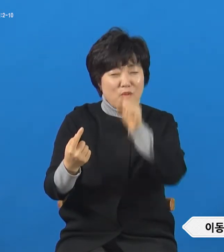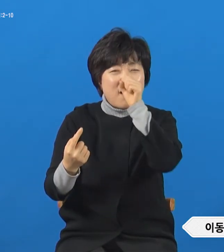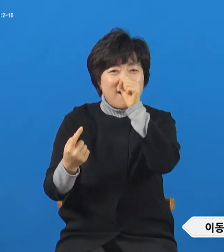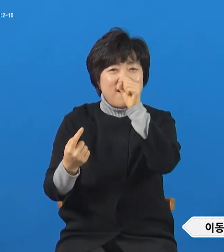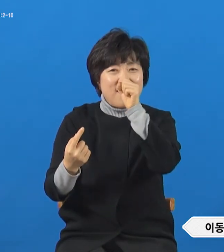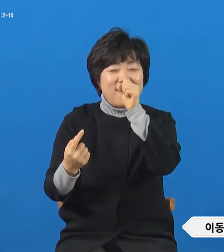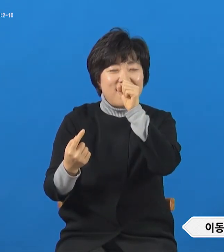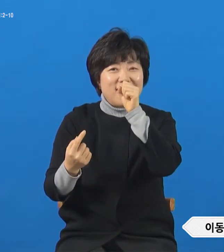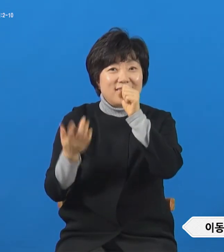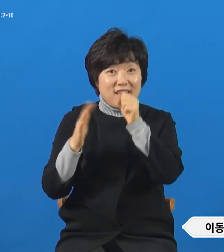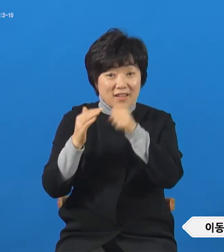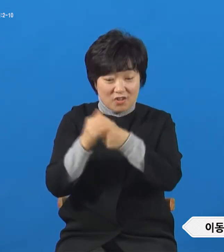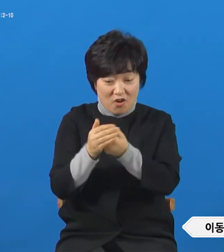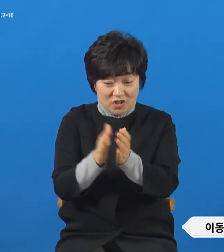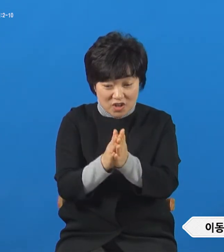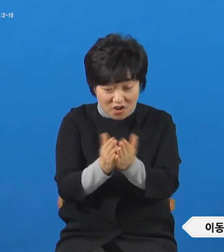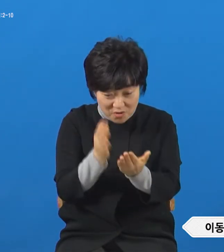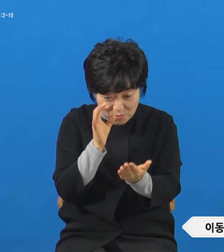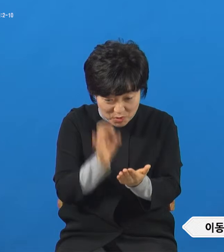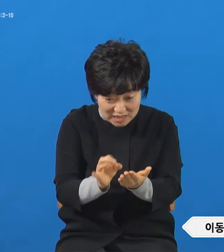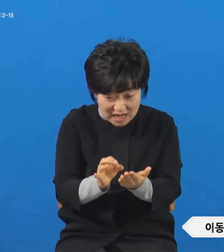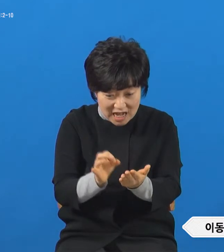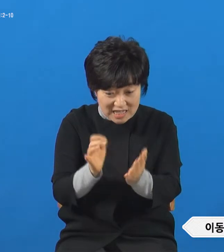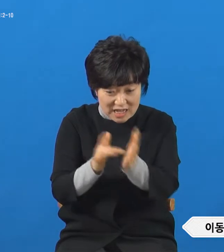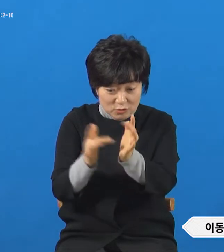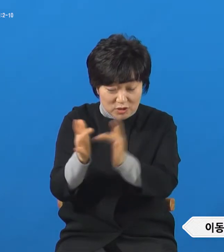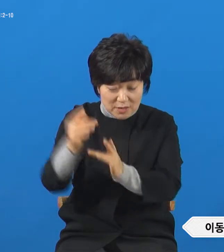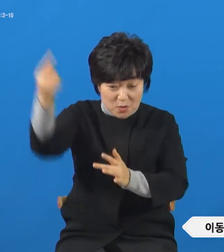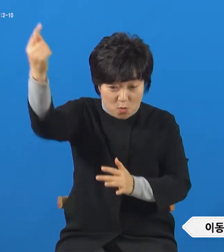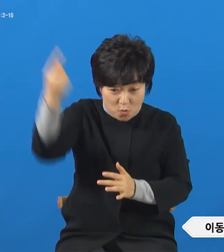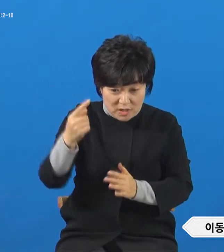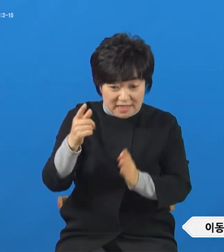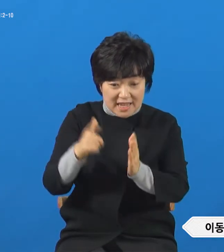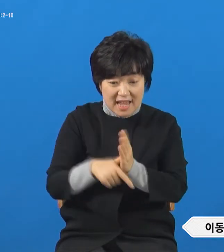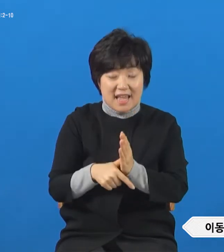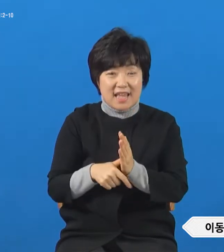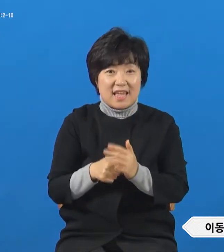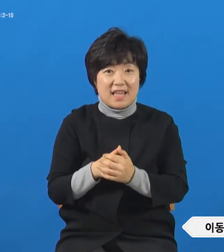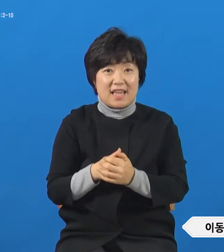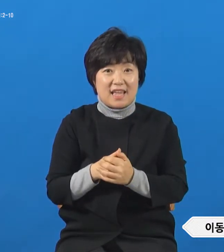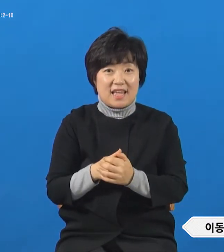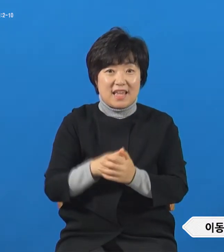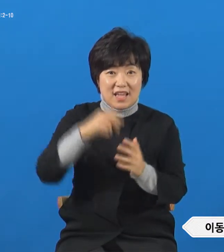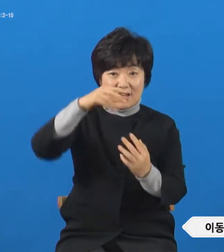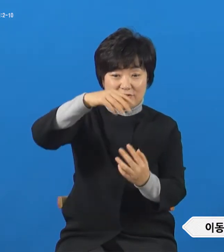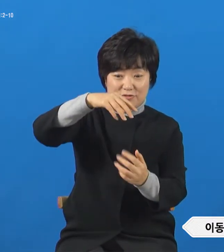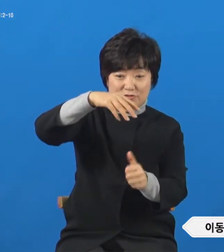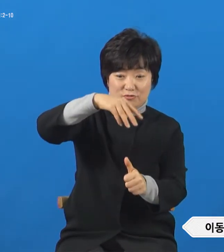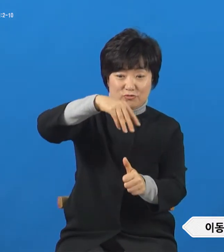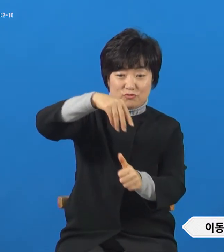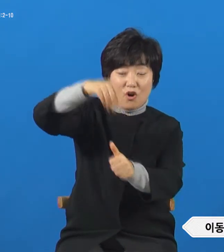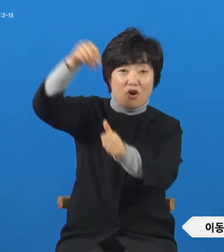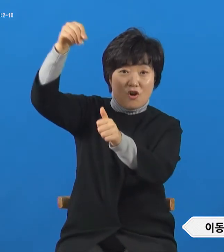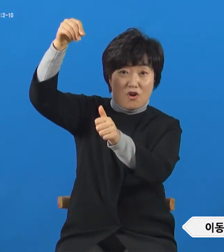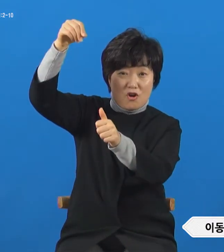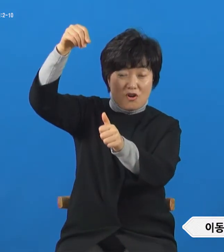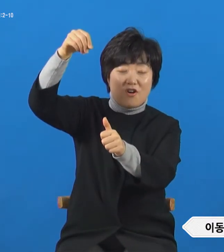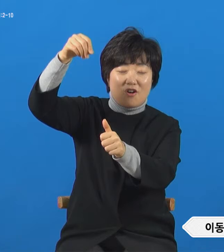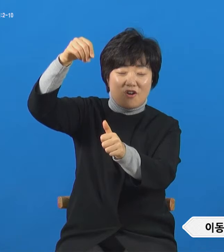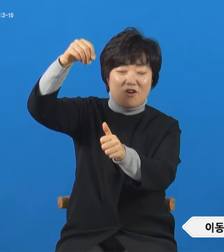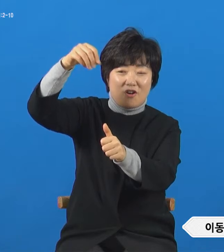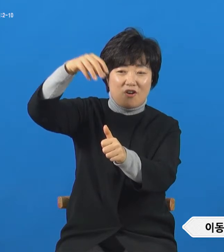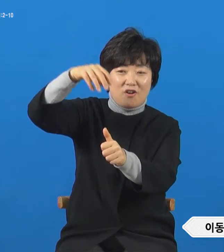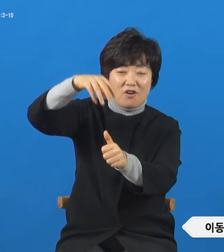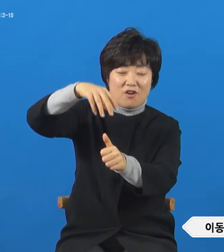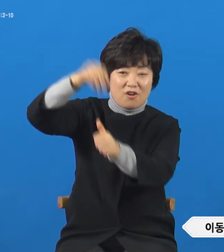좋죠. 나쁜 것은 아니에요. 근데 제가 성경을 보니까 예수님 오시고 우리가 들림을 받을 때, 공중으로 이렇게 들림을 받는다는 표현이 있긴